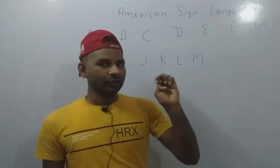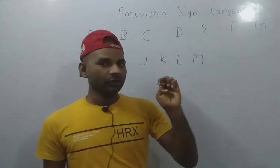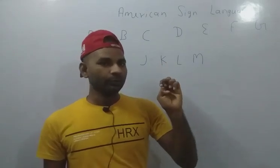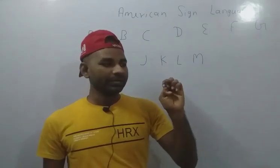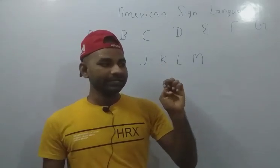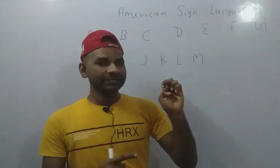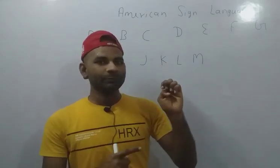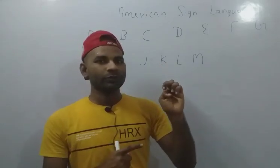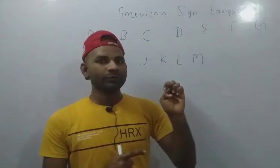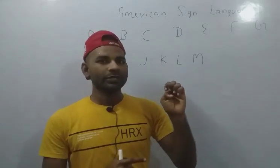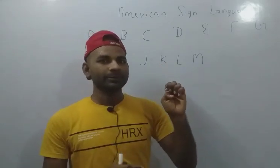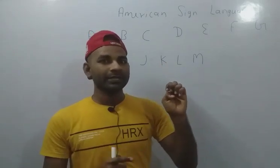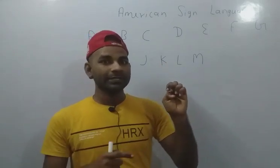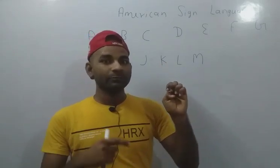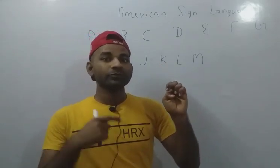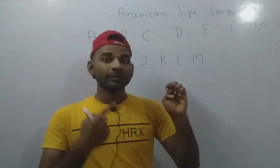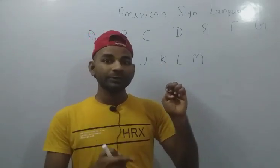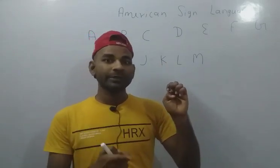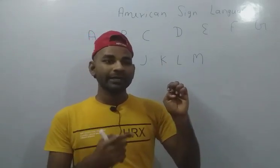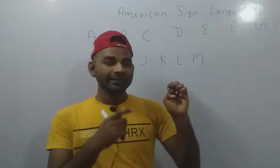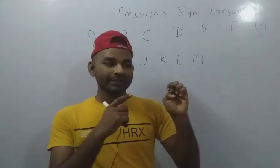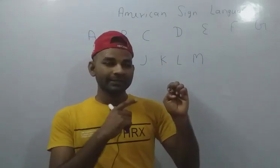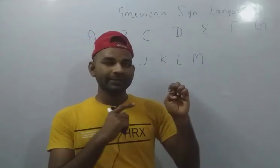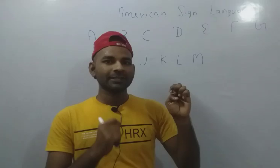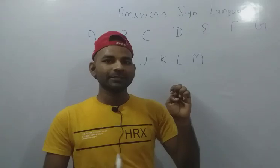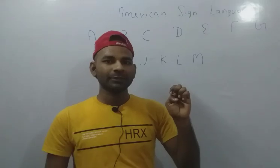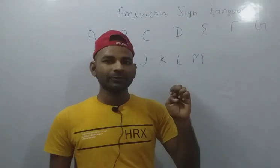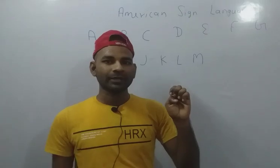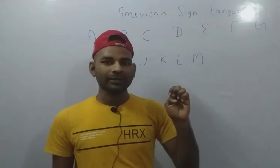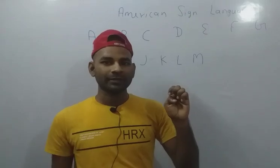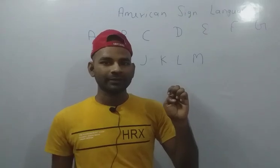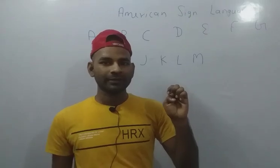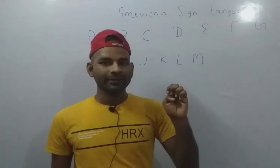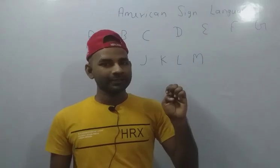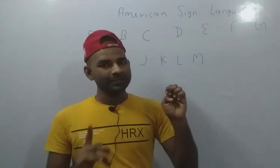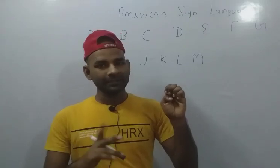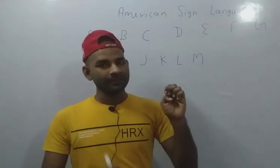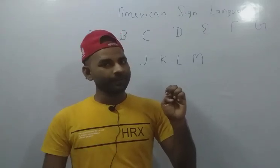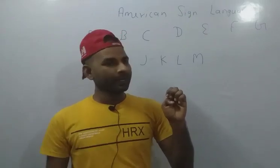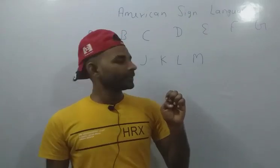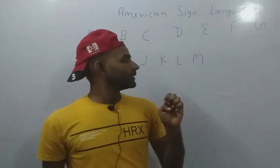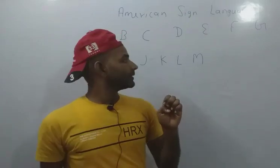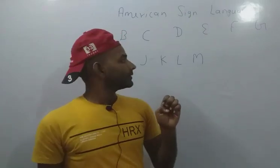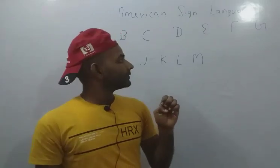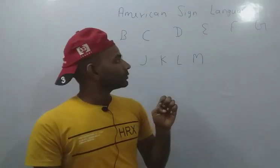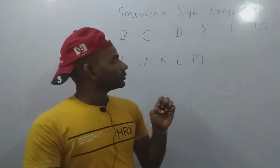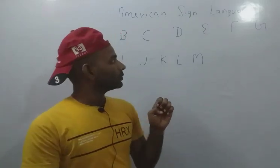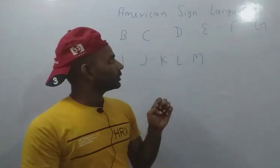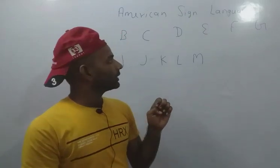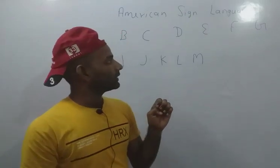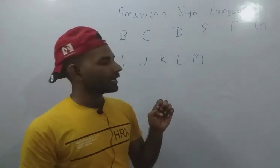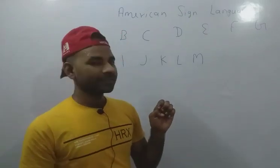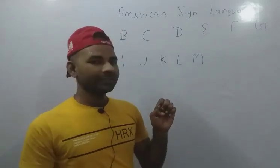और मैं इसलिए बोल रहा हूँ साथ में ताकि आपको समझ में आए कि किस चीज़ का सिंबल हो रहा है, ठीक है। तो आज के लिए इतना